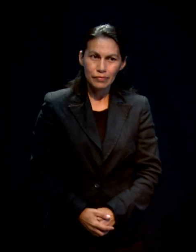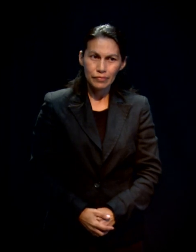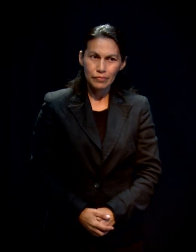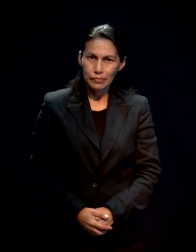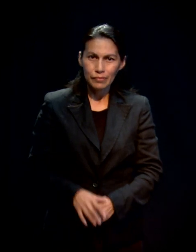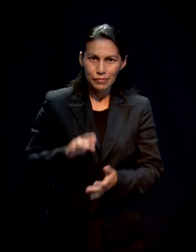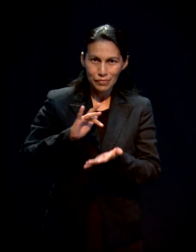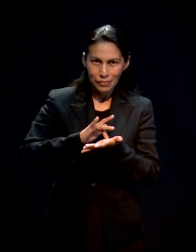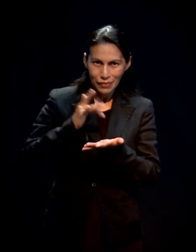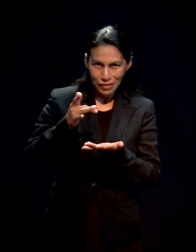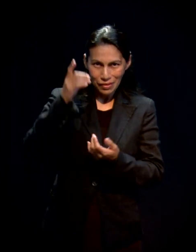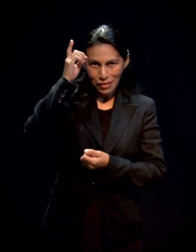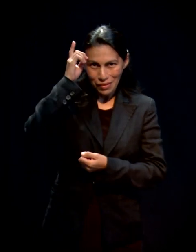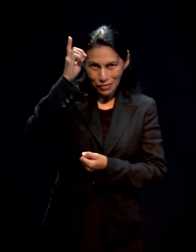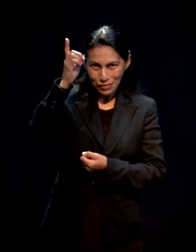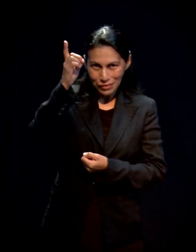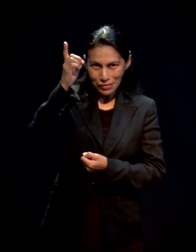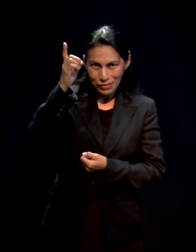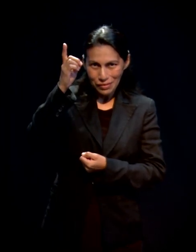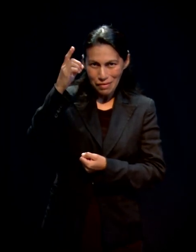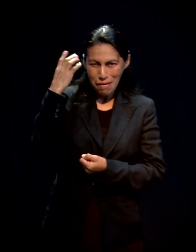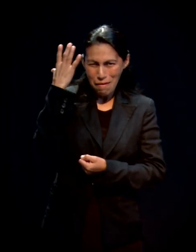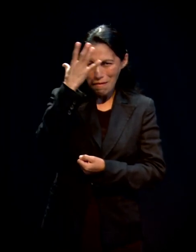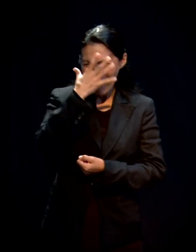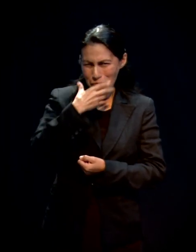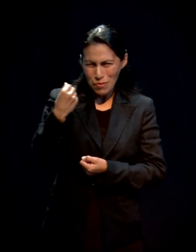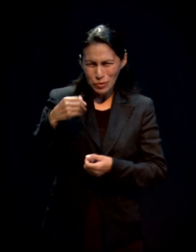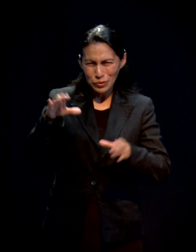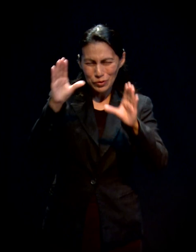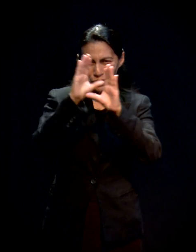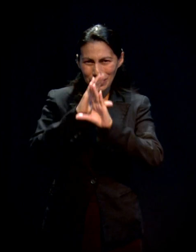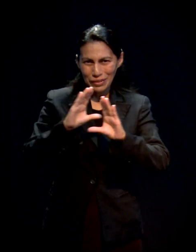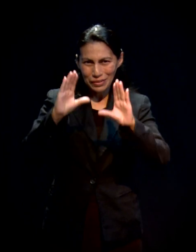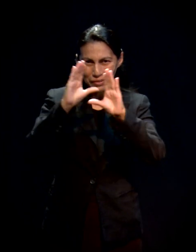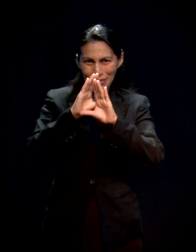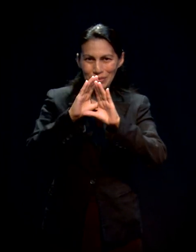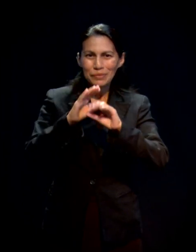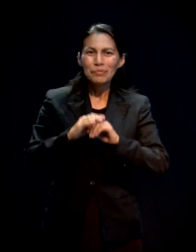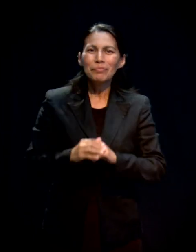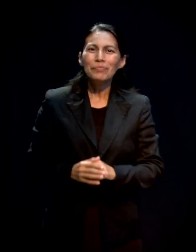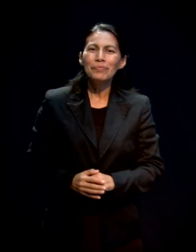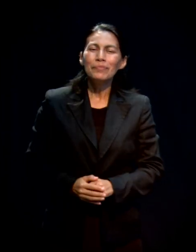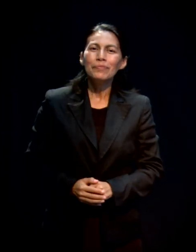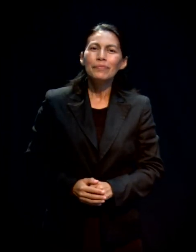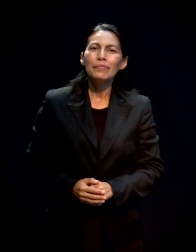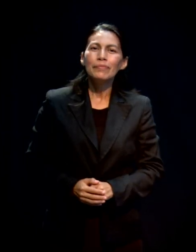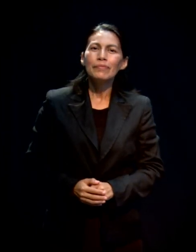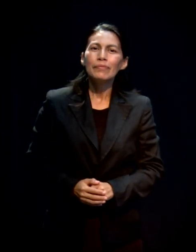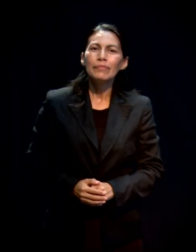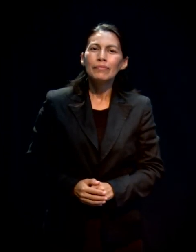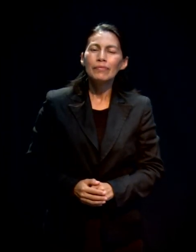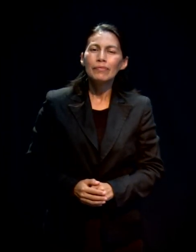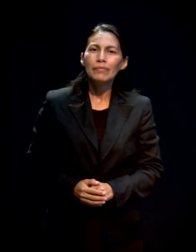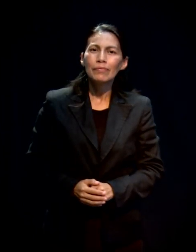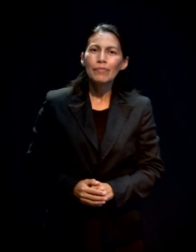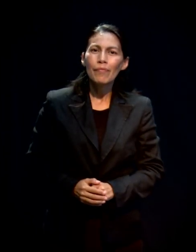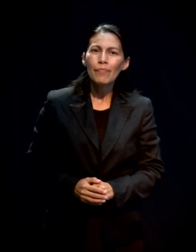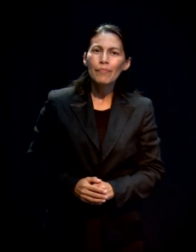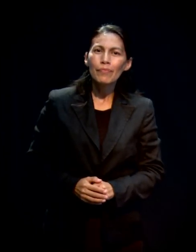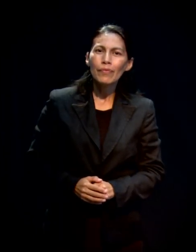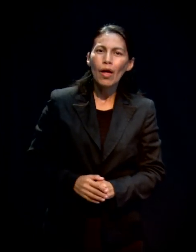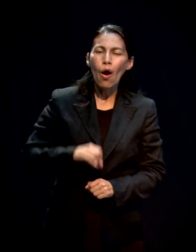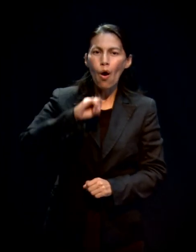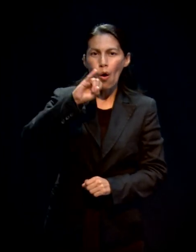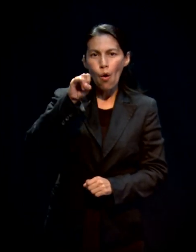gracias a dios por esta hermosa melodía y juan ruiz nos ha llamado para